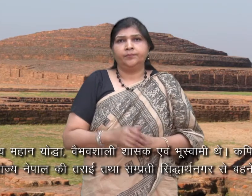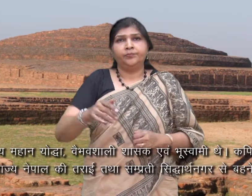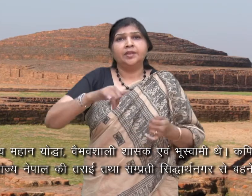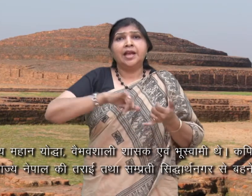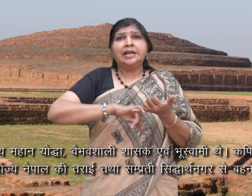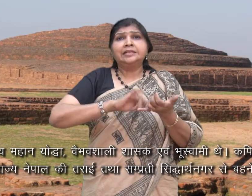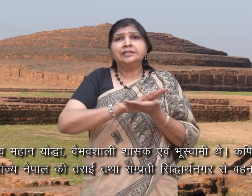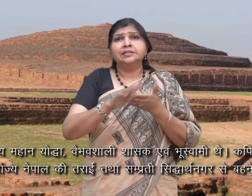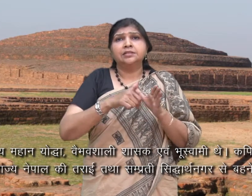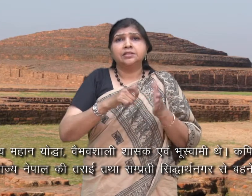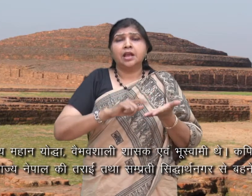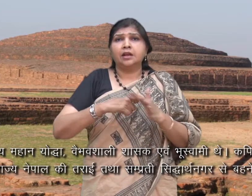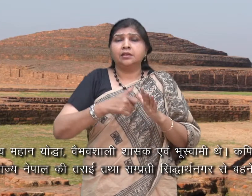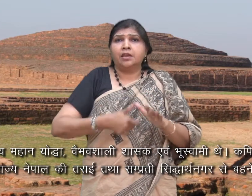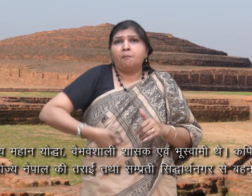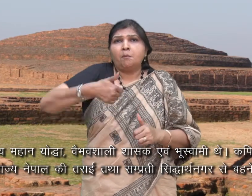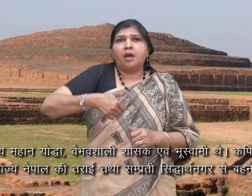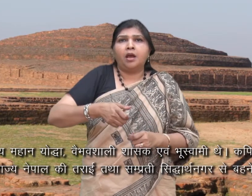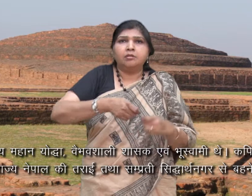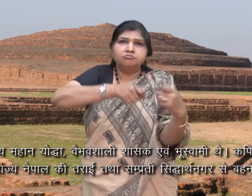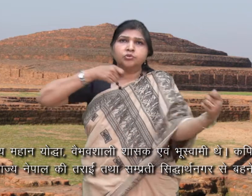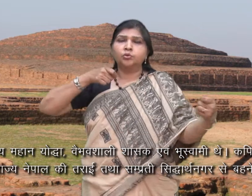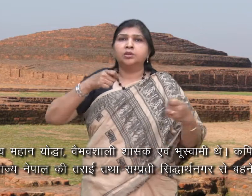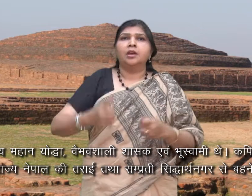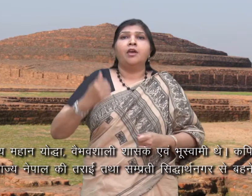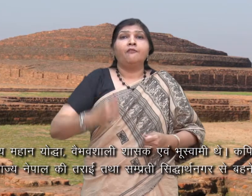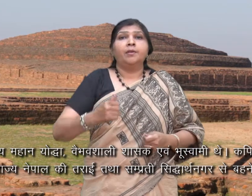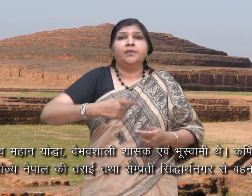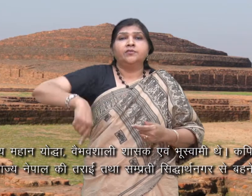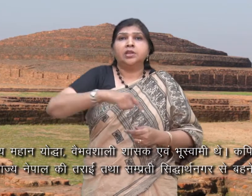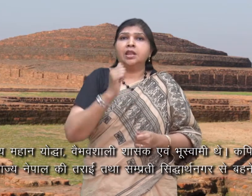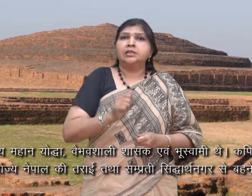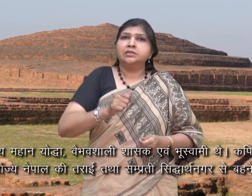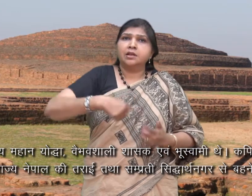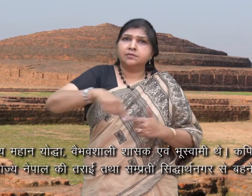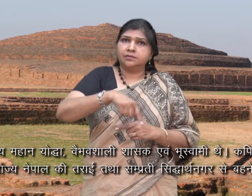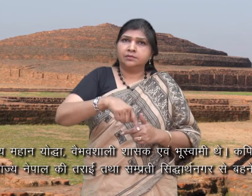शाक्य महान योद्धा, वैभवशाली शासक एवं भूस्वामी थे।